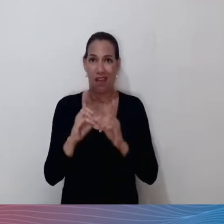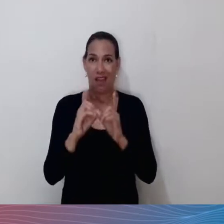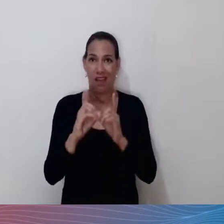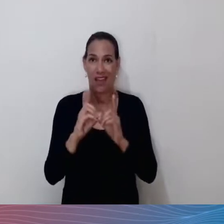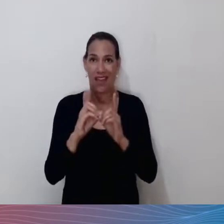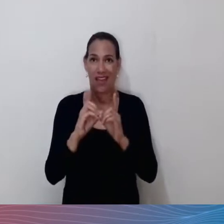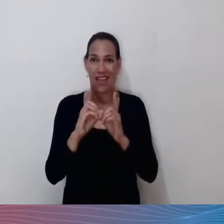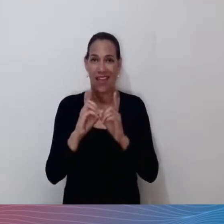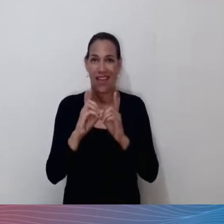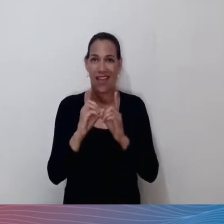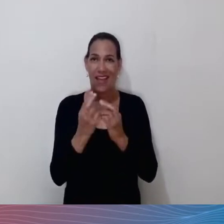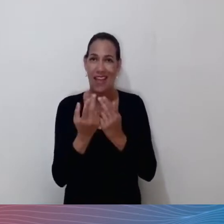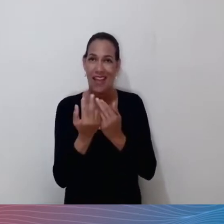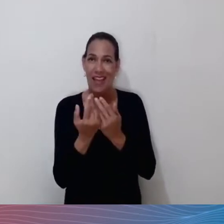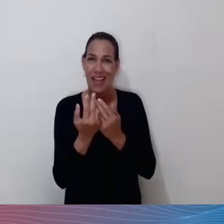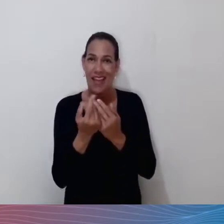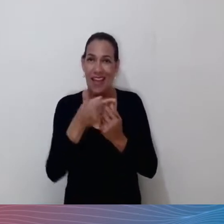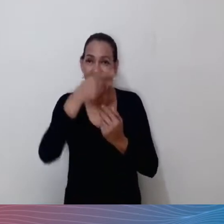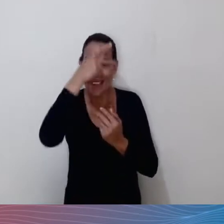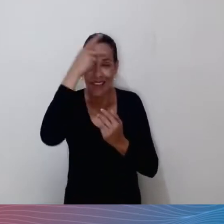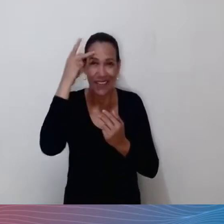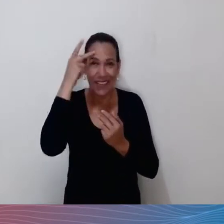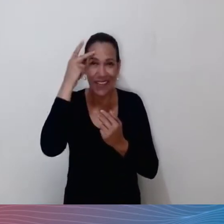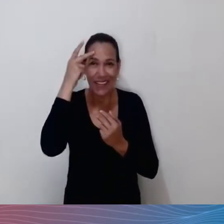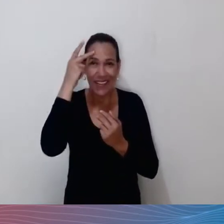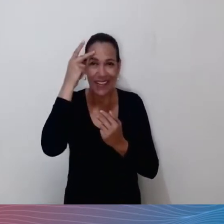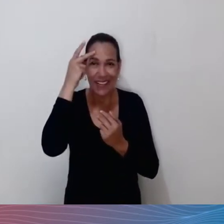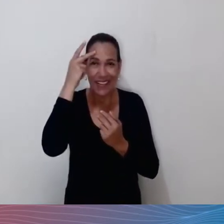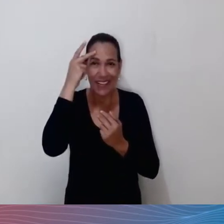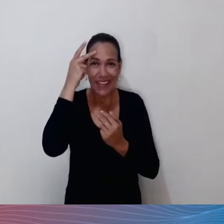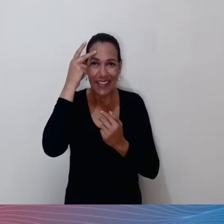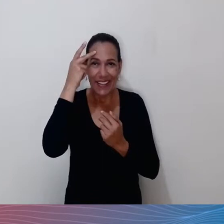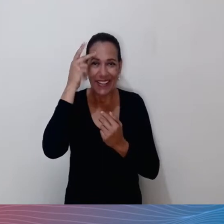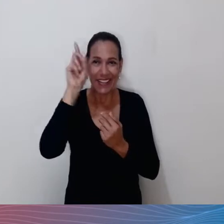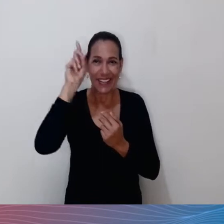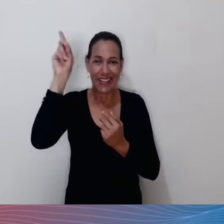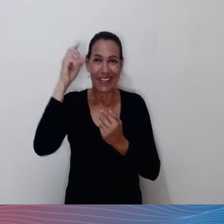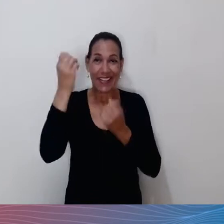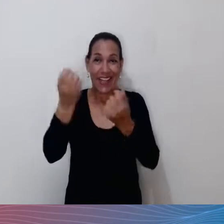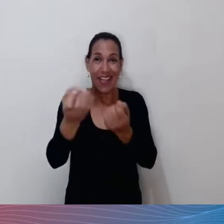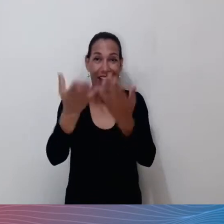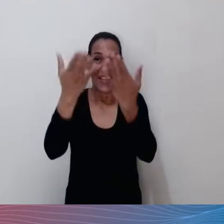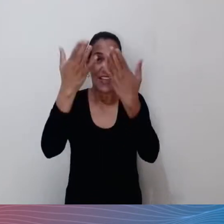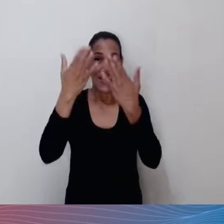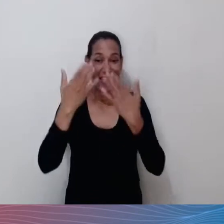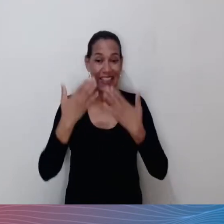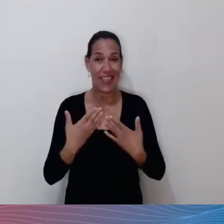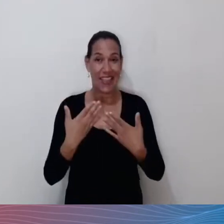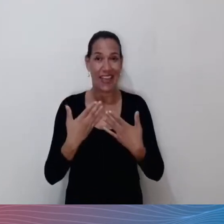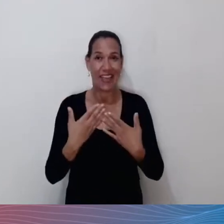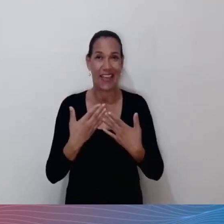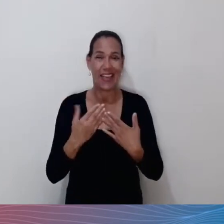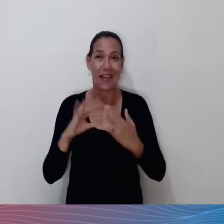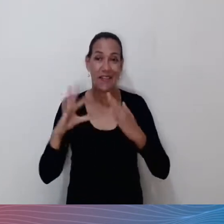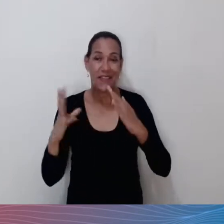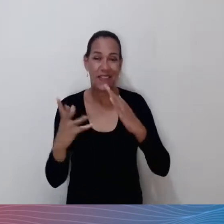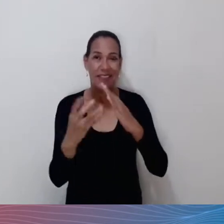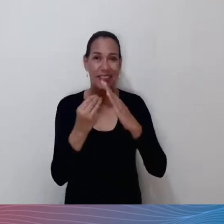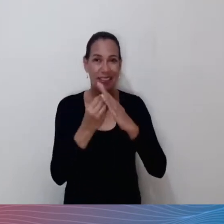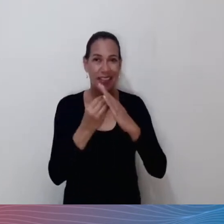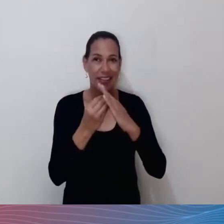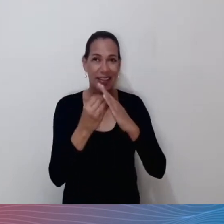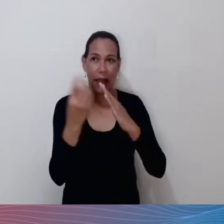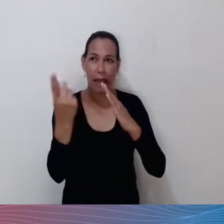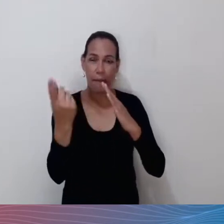presente para o corpo. Para o corpo. Para quê? Para o benefício do corpo. Mas de onde nosso Senhor